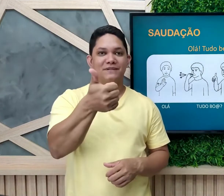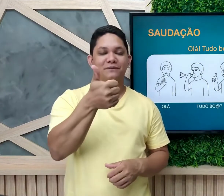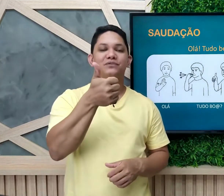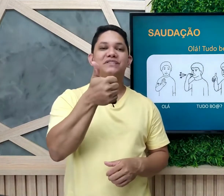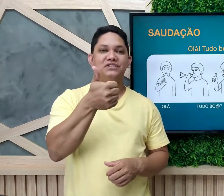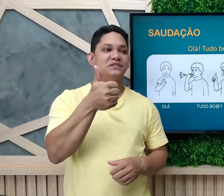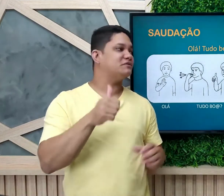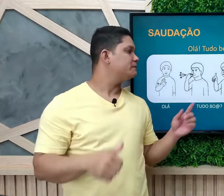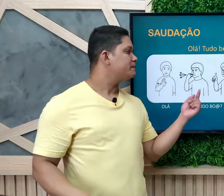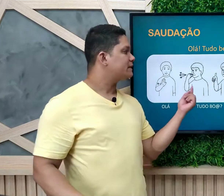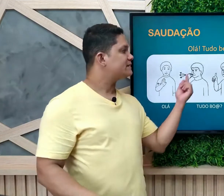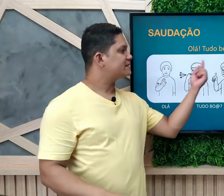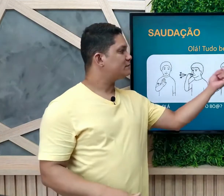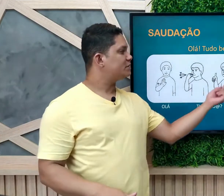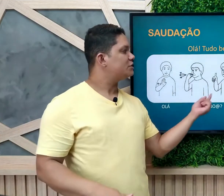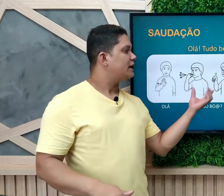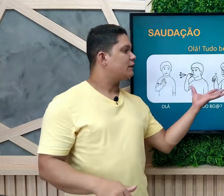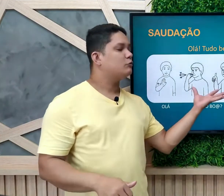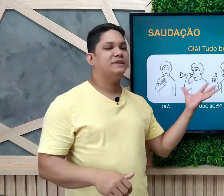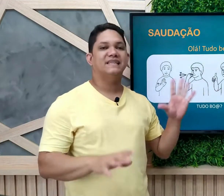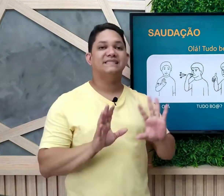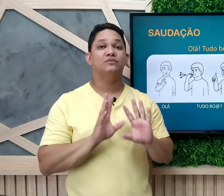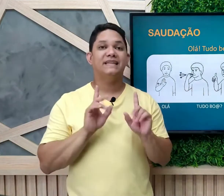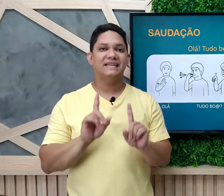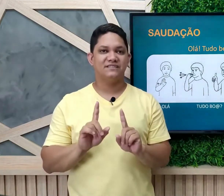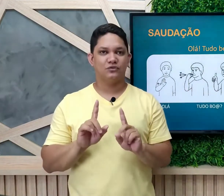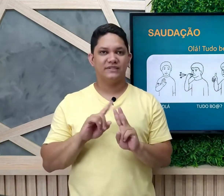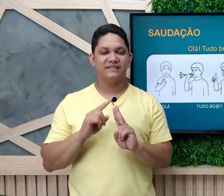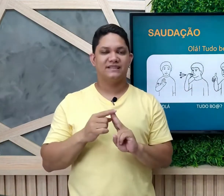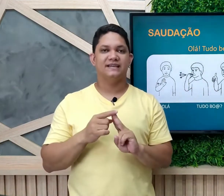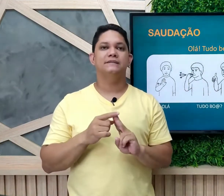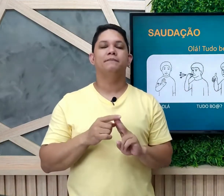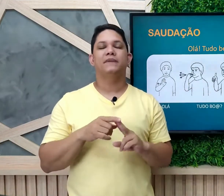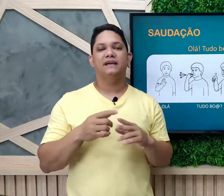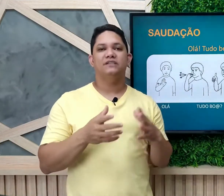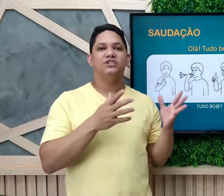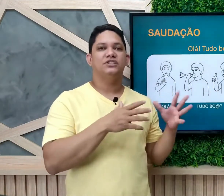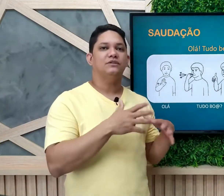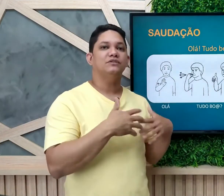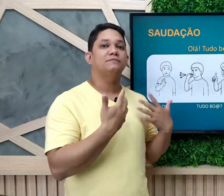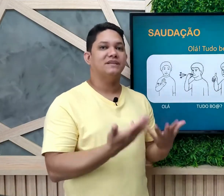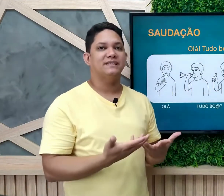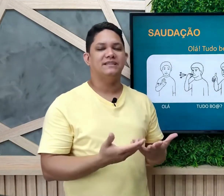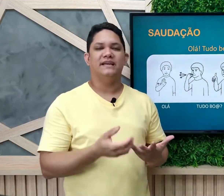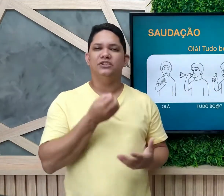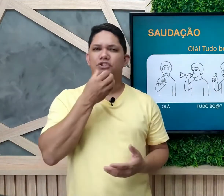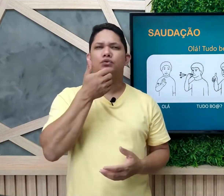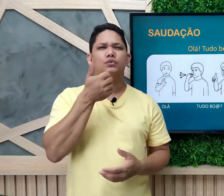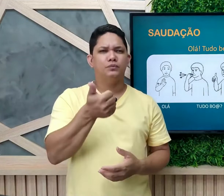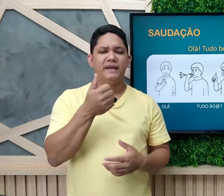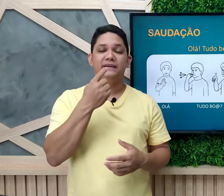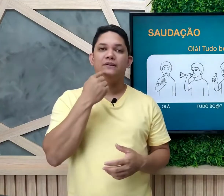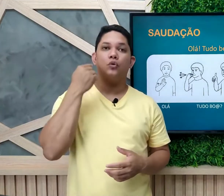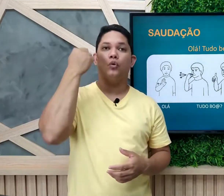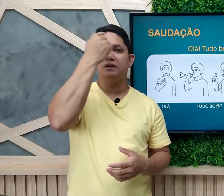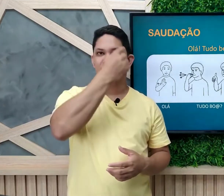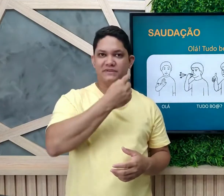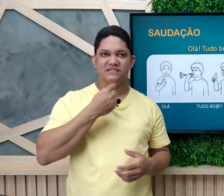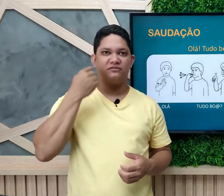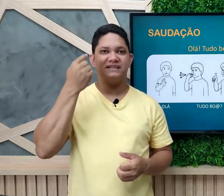Tá positivo? Então é exatamente a combinação desses dois sinais é que a gente então expressa a ideia de tudo bem com uma expressão